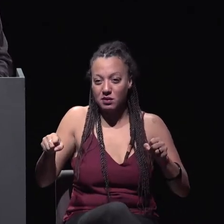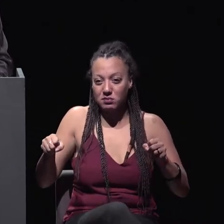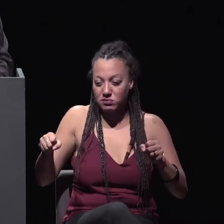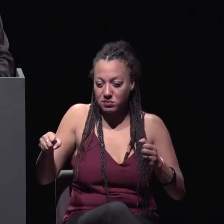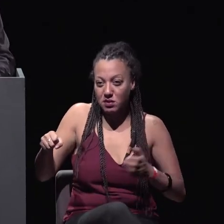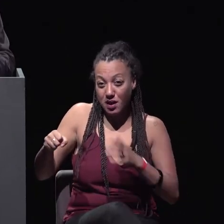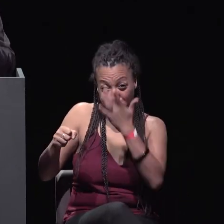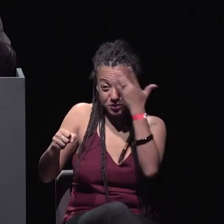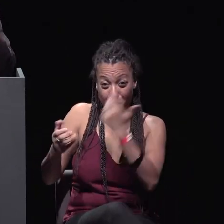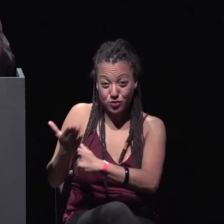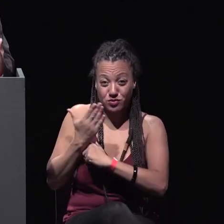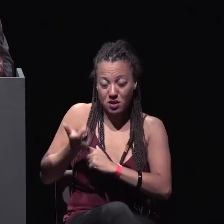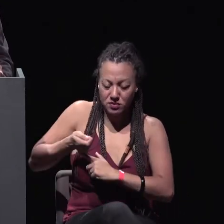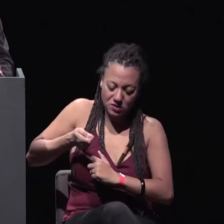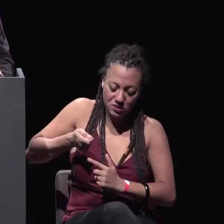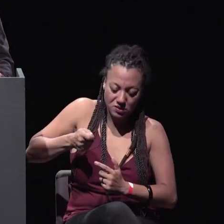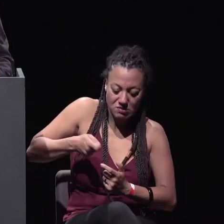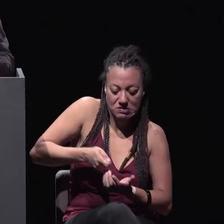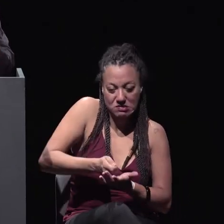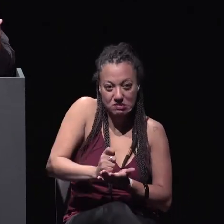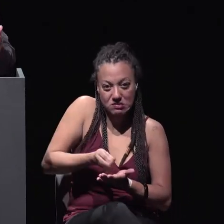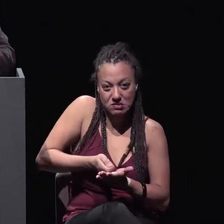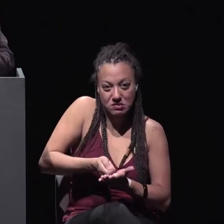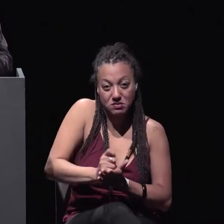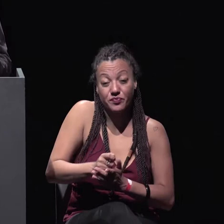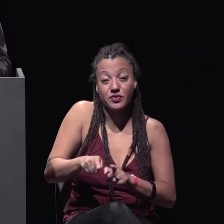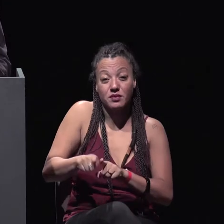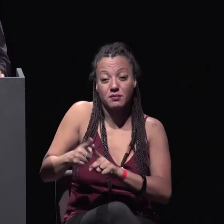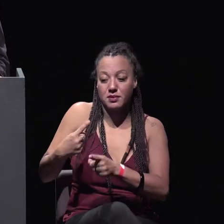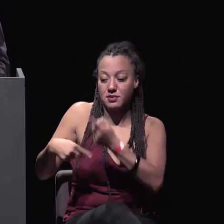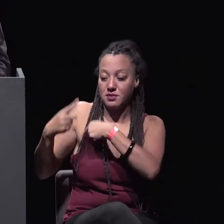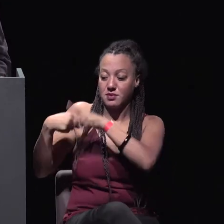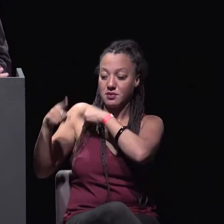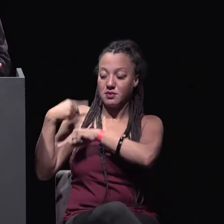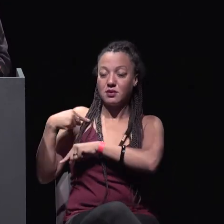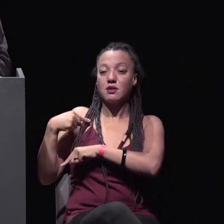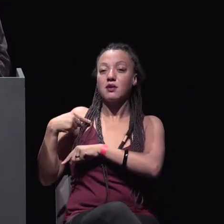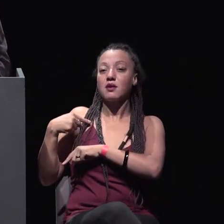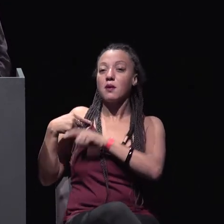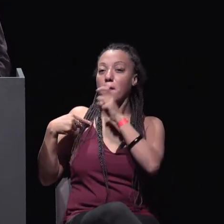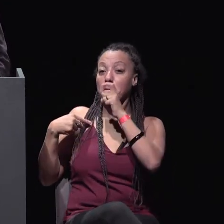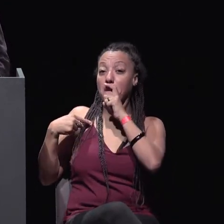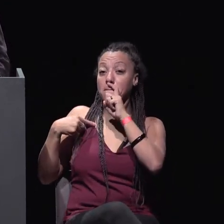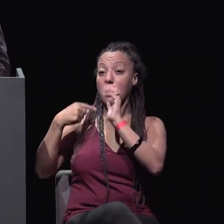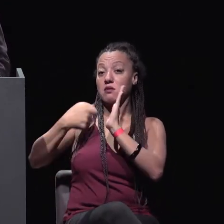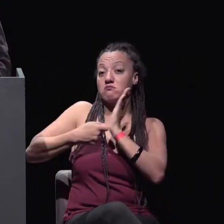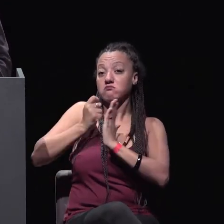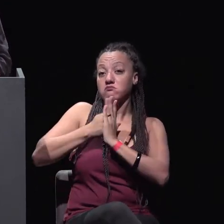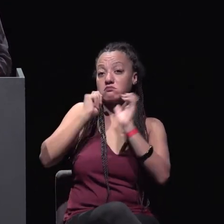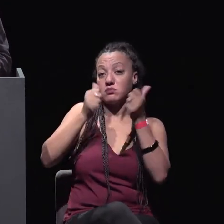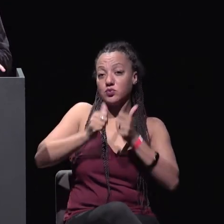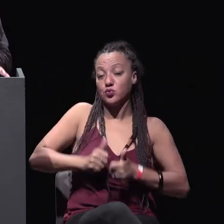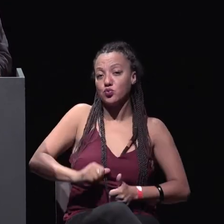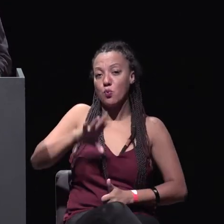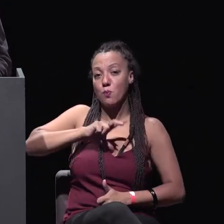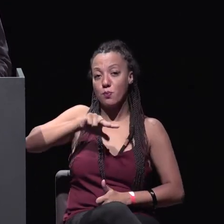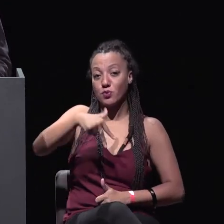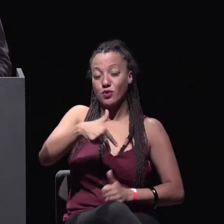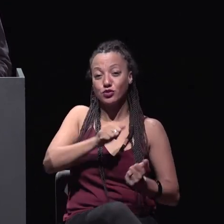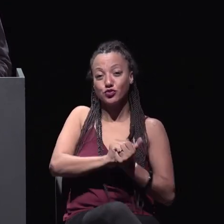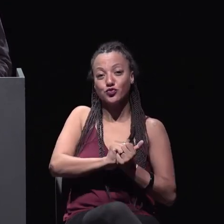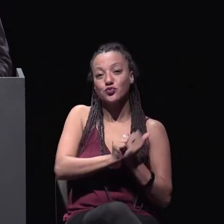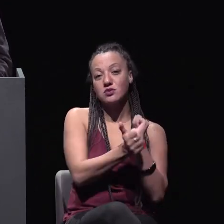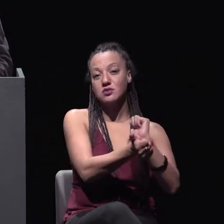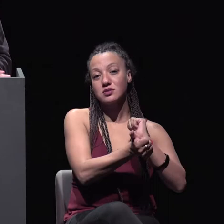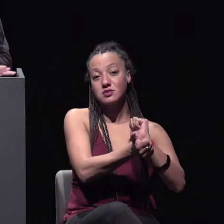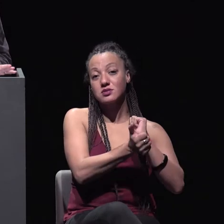trabalhasse a sua ascendência enfim ele era filho de um escultor português com uma escrava de nome